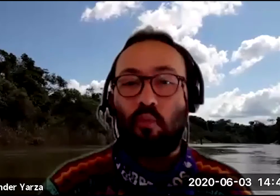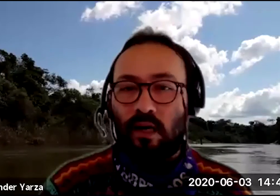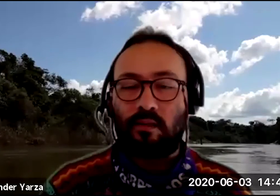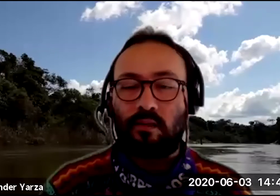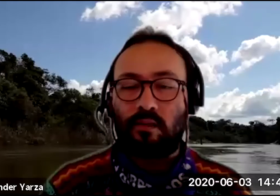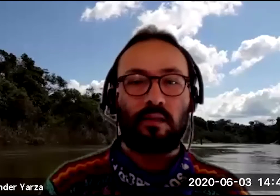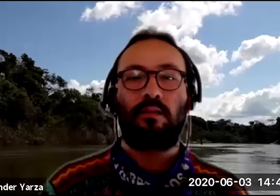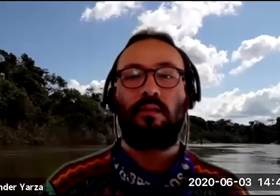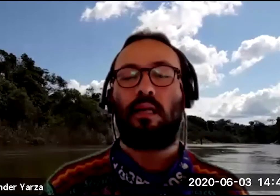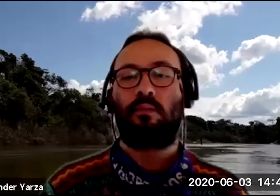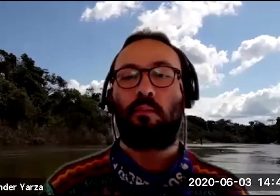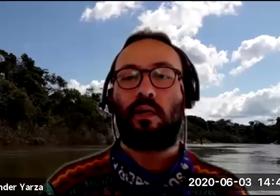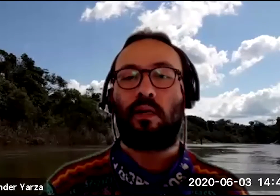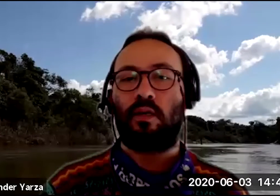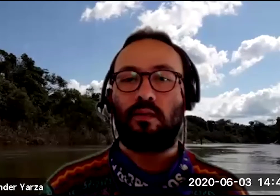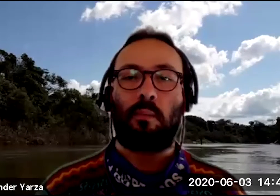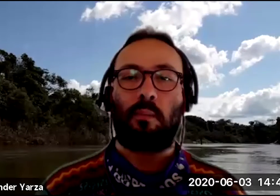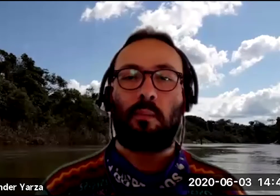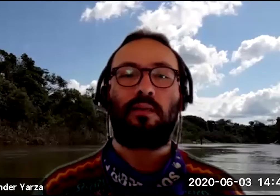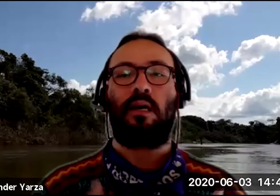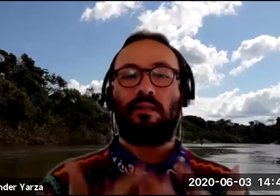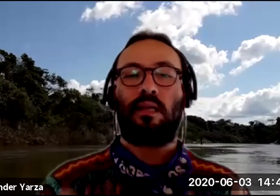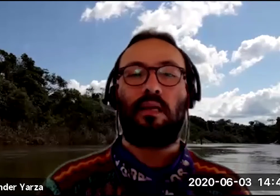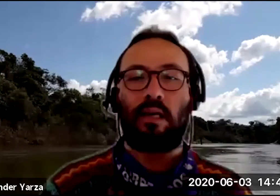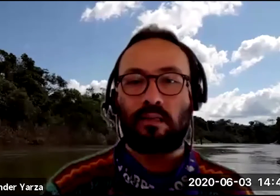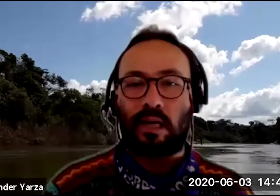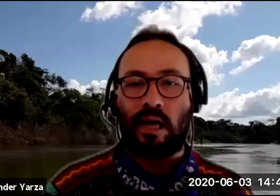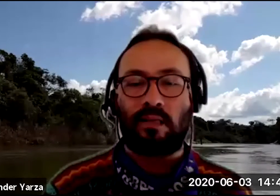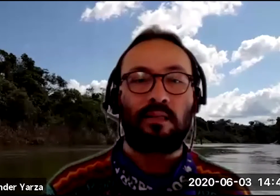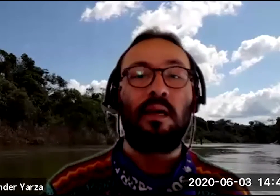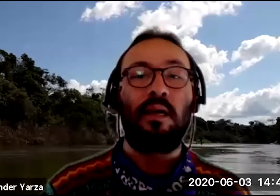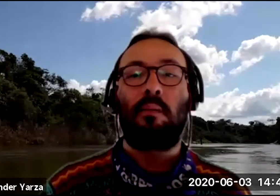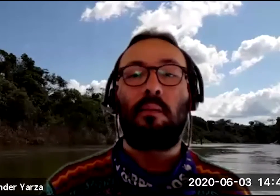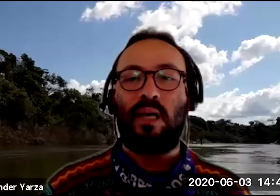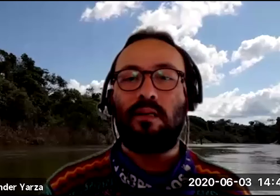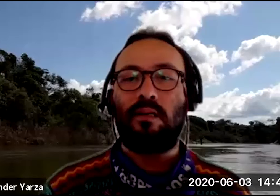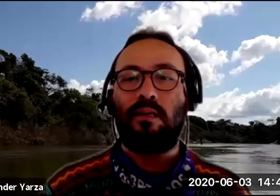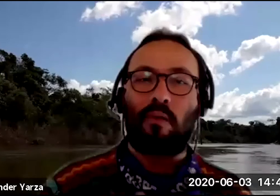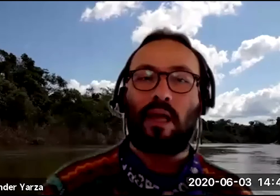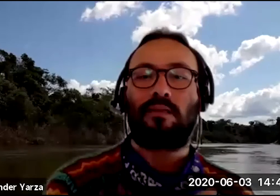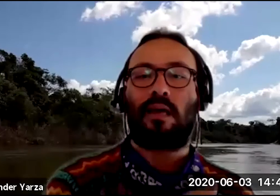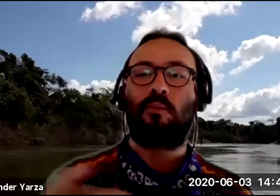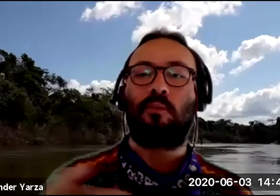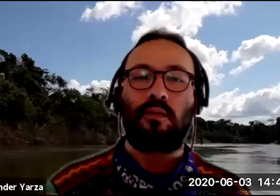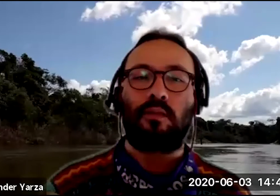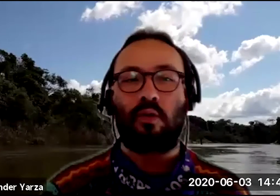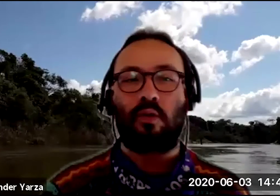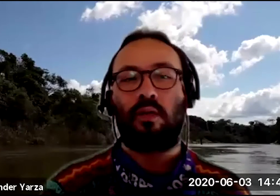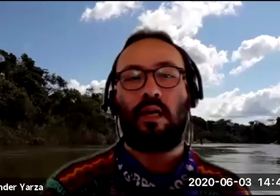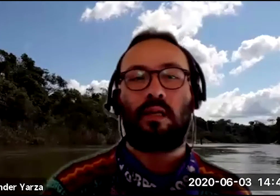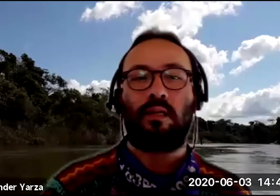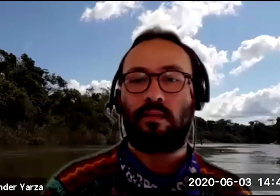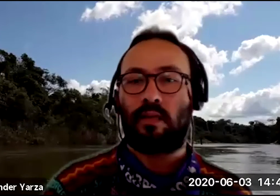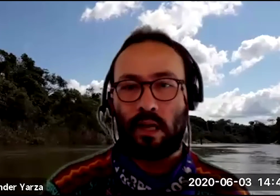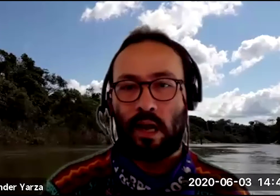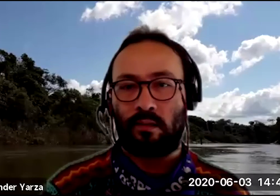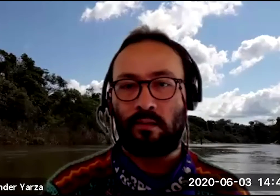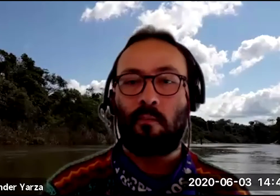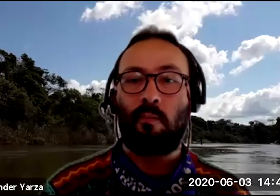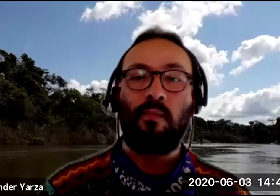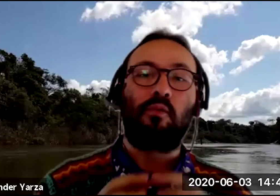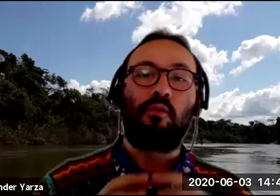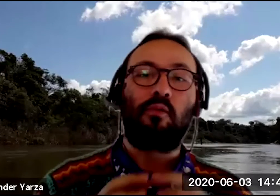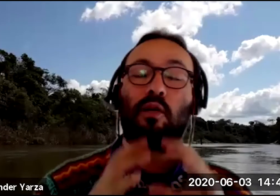residencias, las muertes de las personas con discapacidad que están en las calles, vienen siendo abrazadas por esas